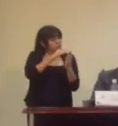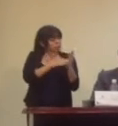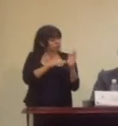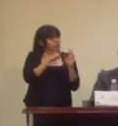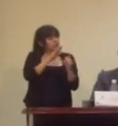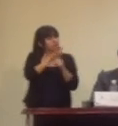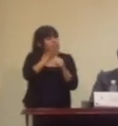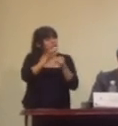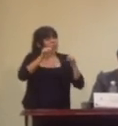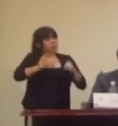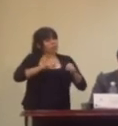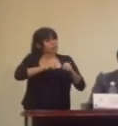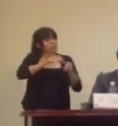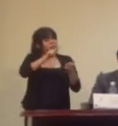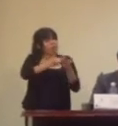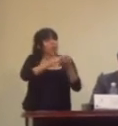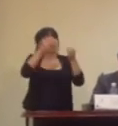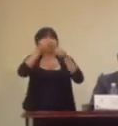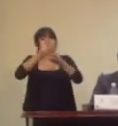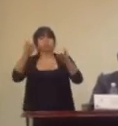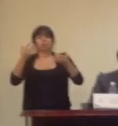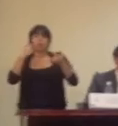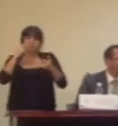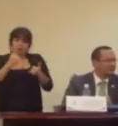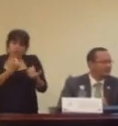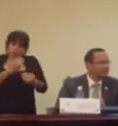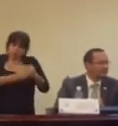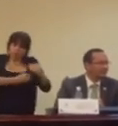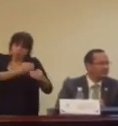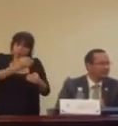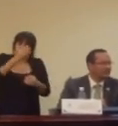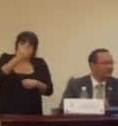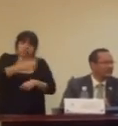sustantiva y posible de aprobar, cosa que se está cerrando.